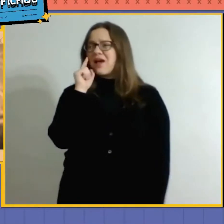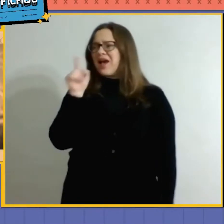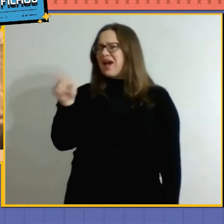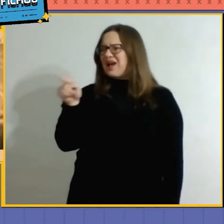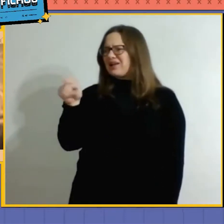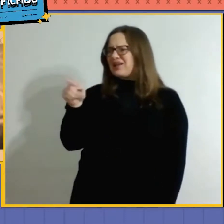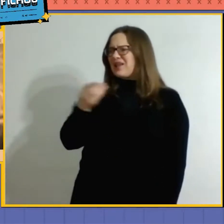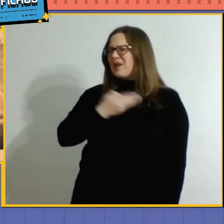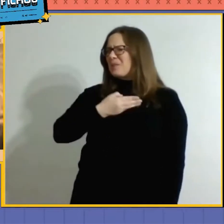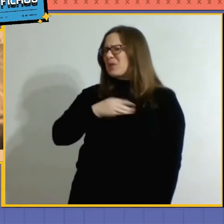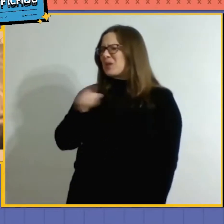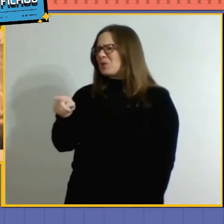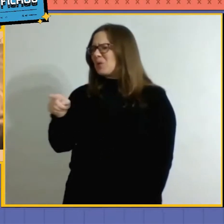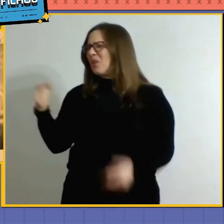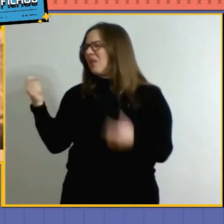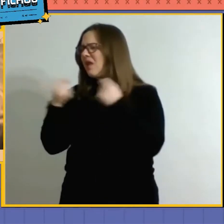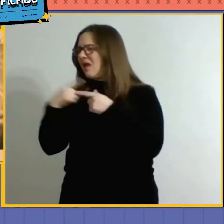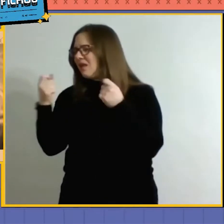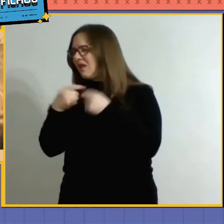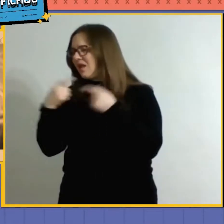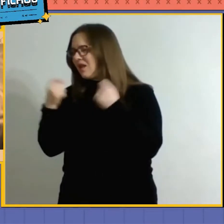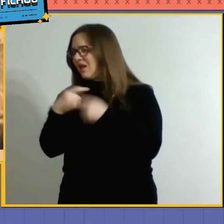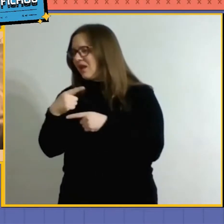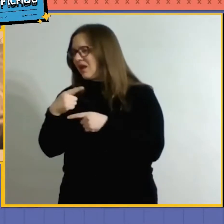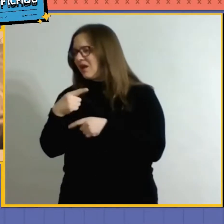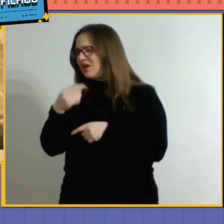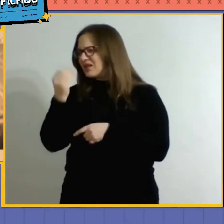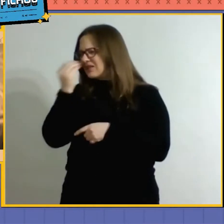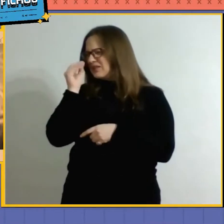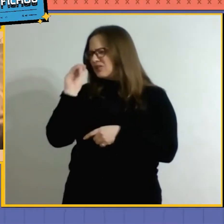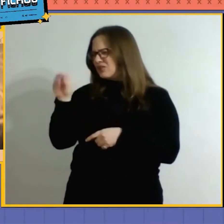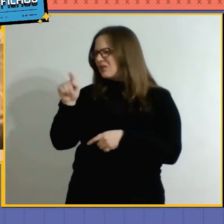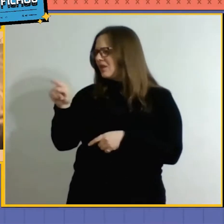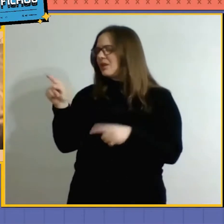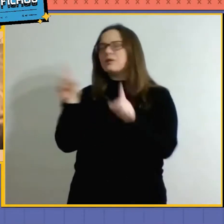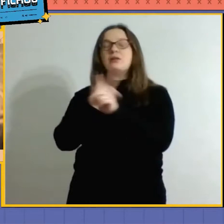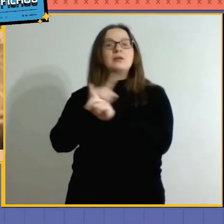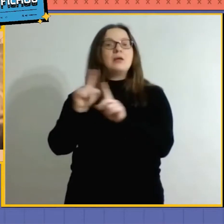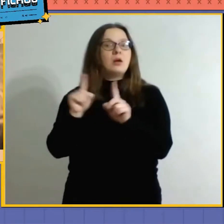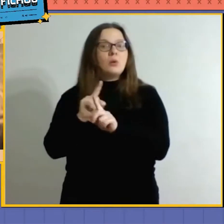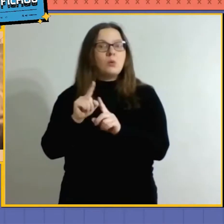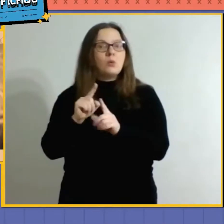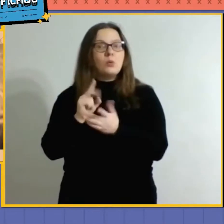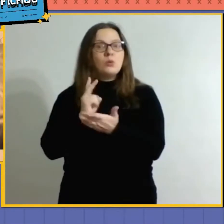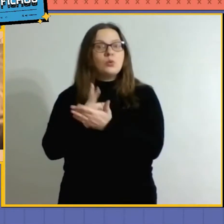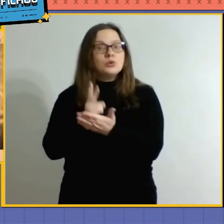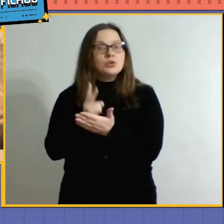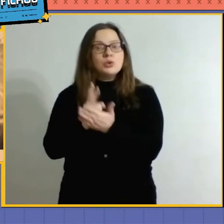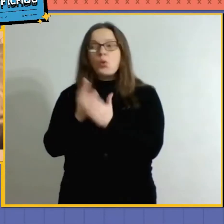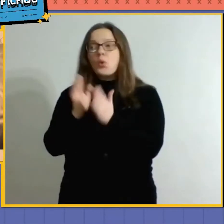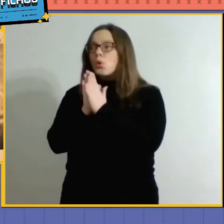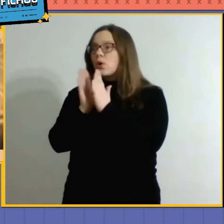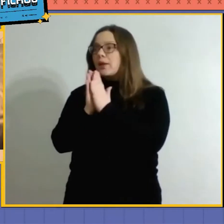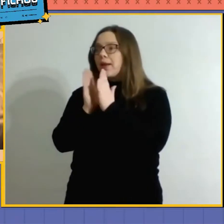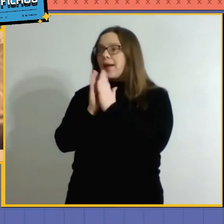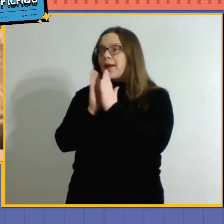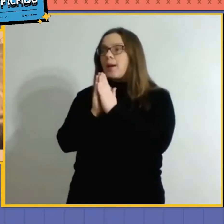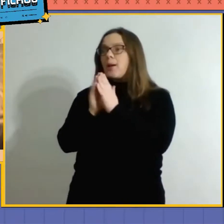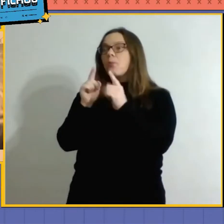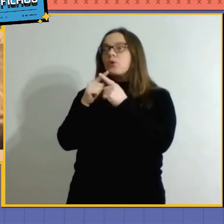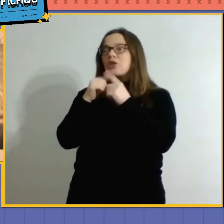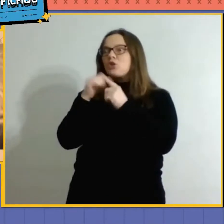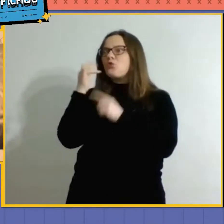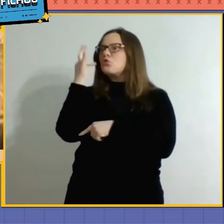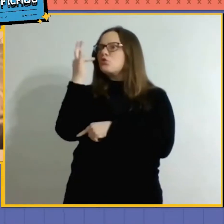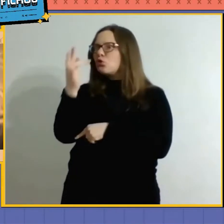que te deixa triste ore por ele de repente esse adolescente aí o que faz bullying com você pode se